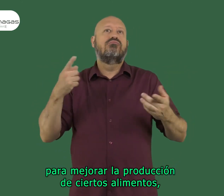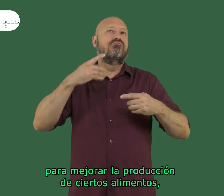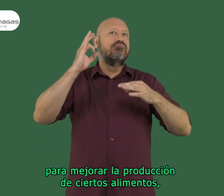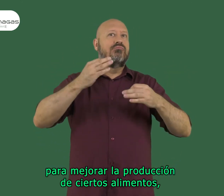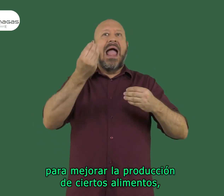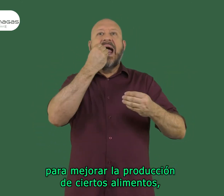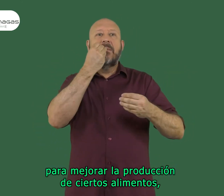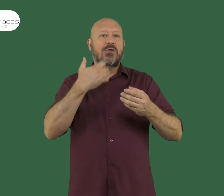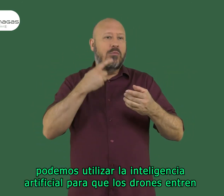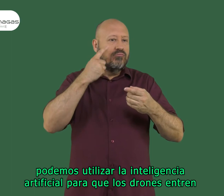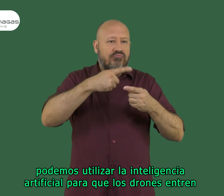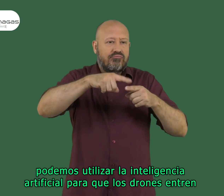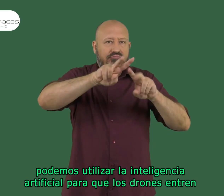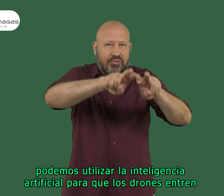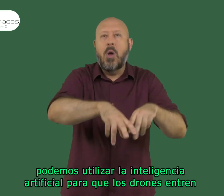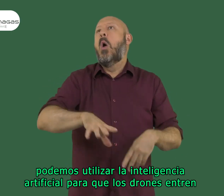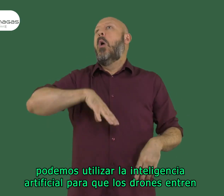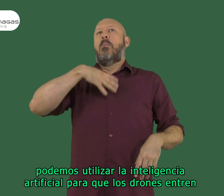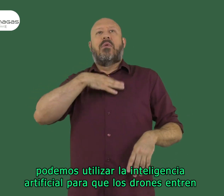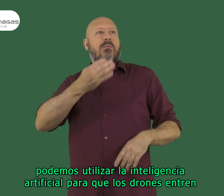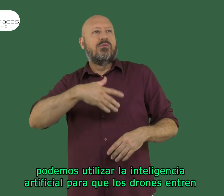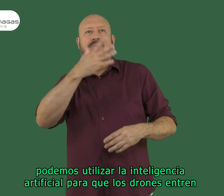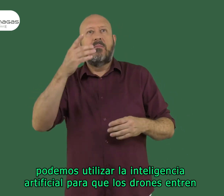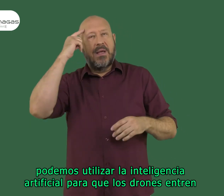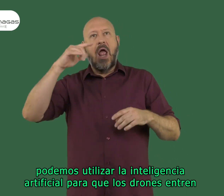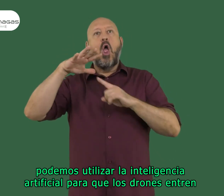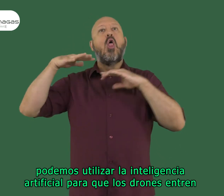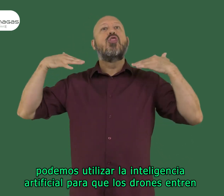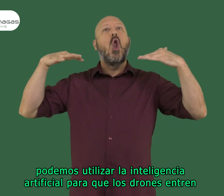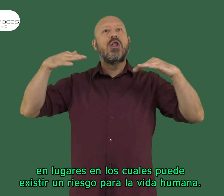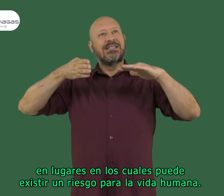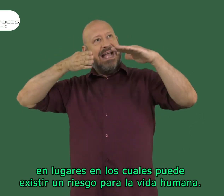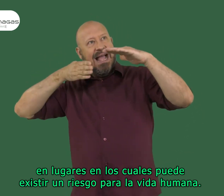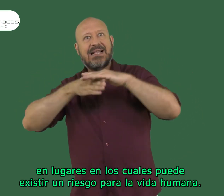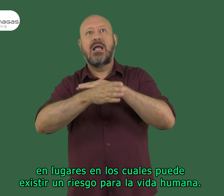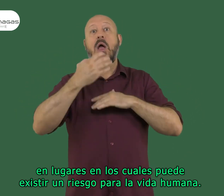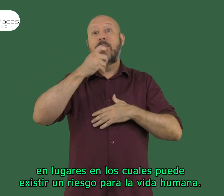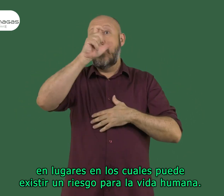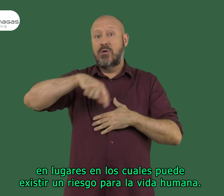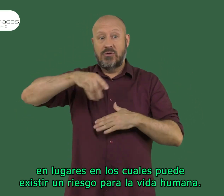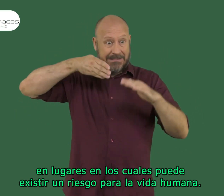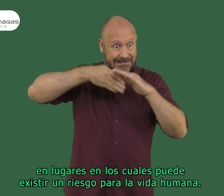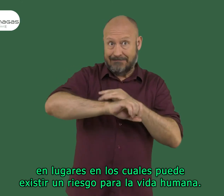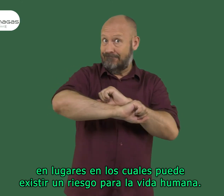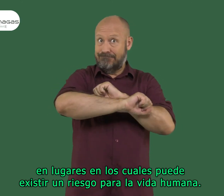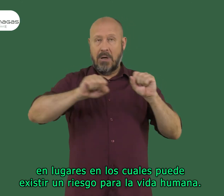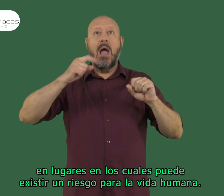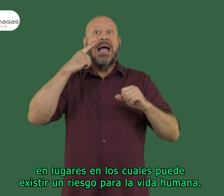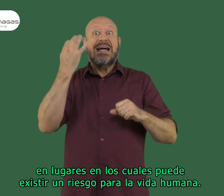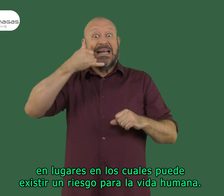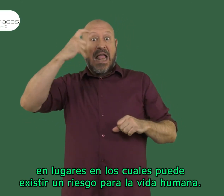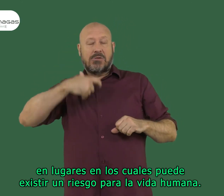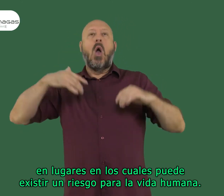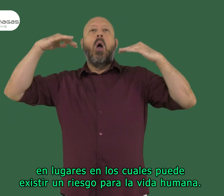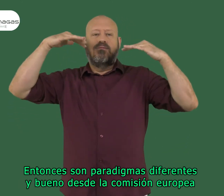de ciertos alimentos. Podemos utilizar la inteligencia artificial para que los drones entren en lugares en los cuales puede existir un riesgo para la